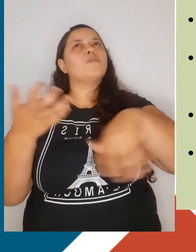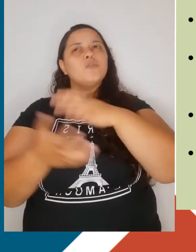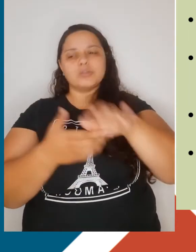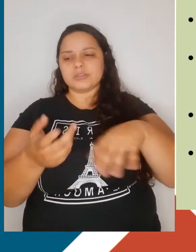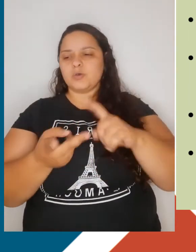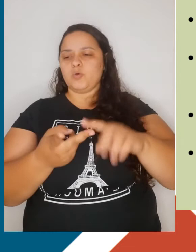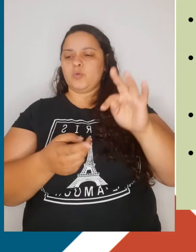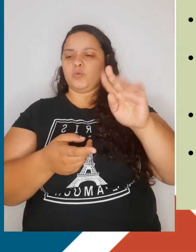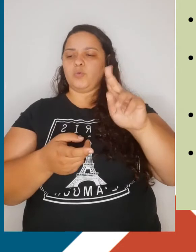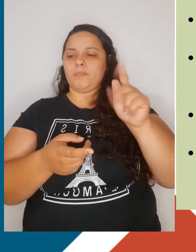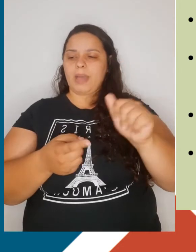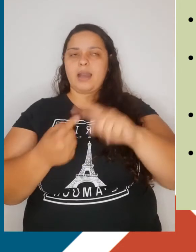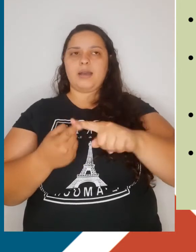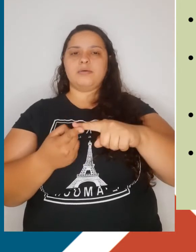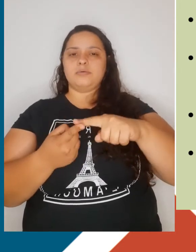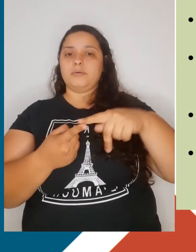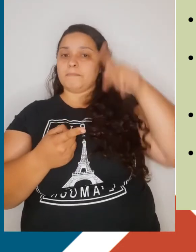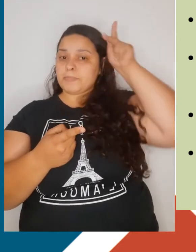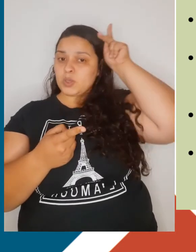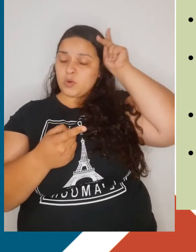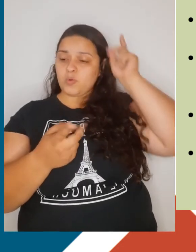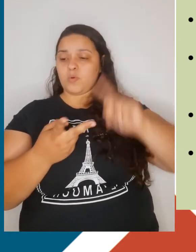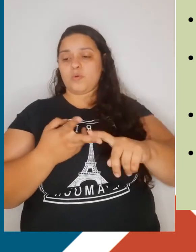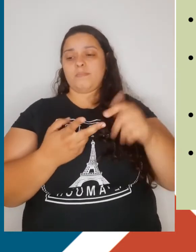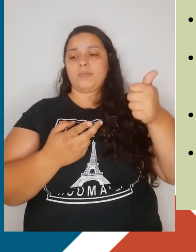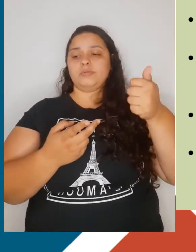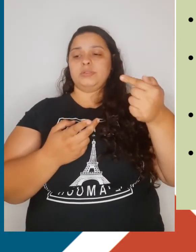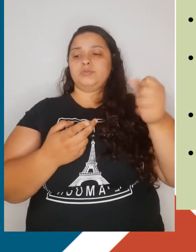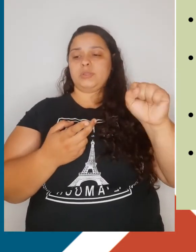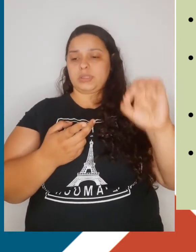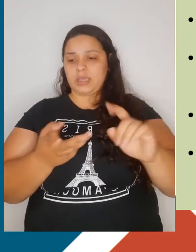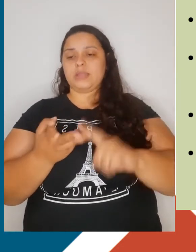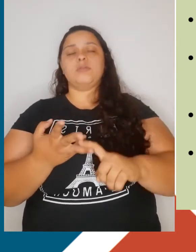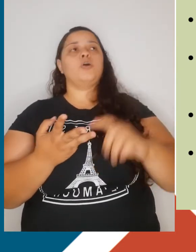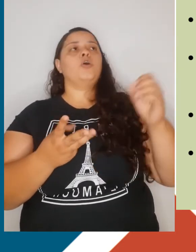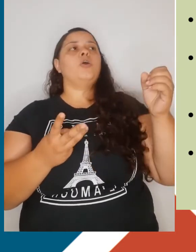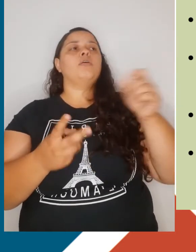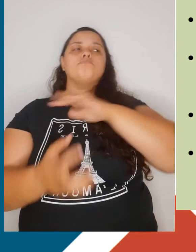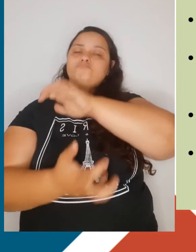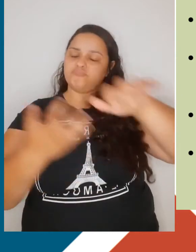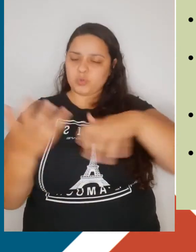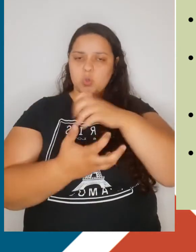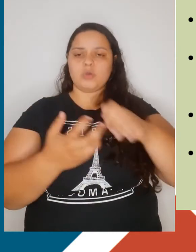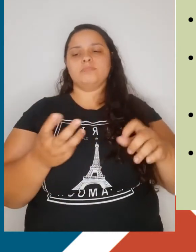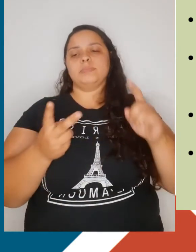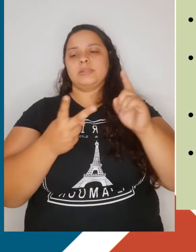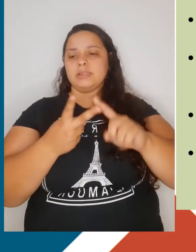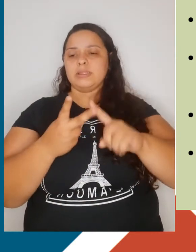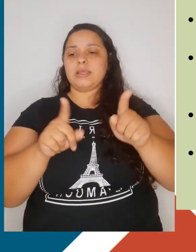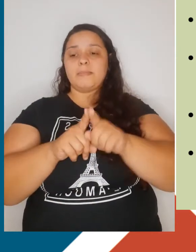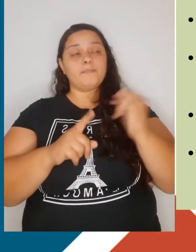Podemos citar, por exemplo, a Revolução de Tupac Amaru, no Peru, em 1780, e o movimento comuneiro em Nova Granada,